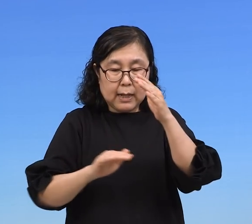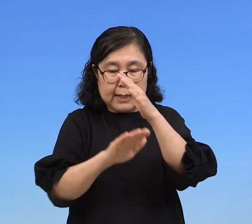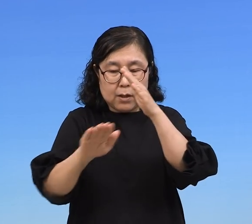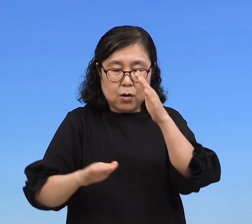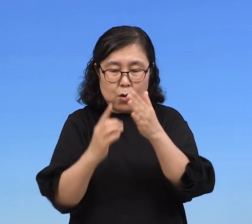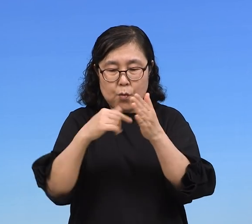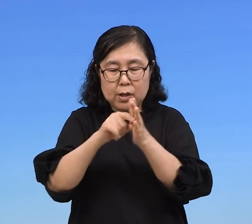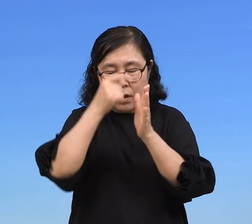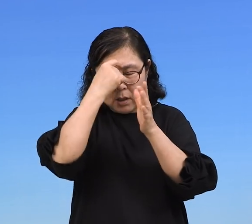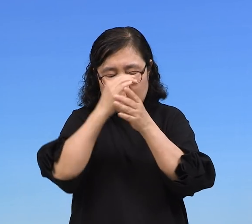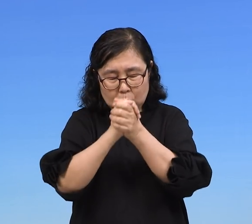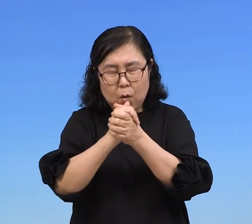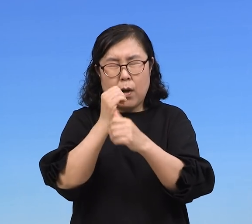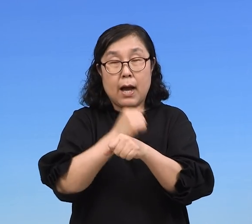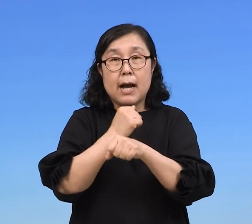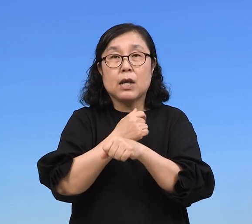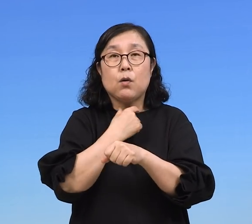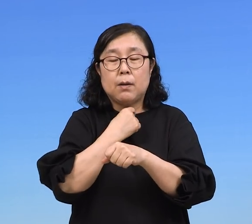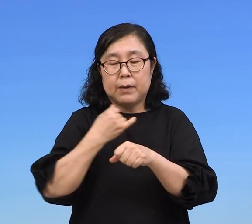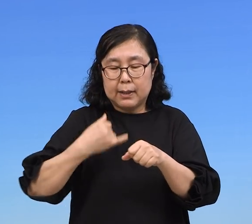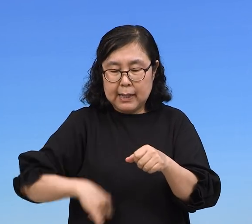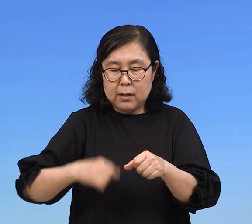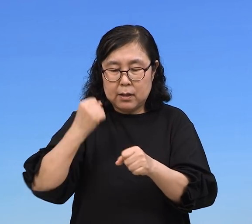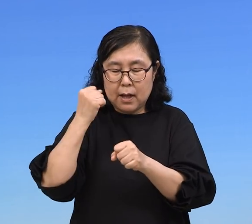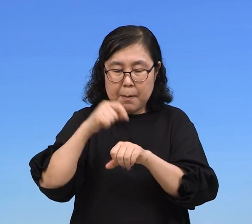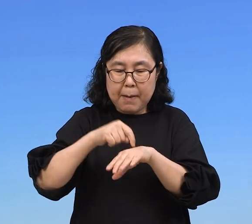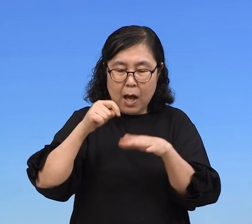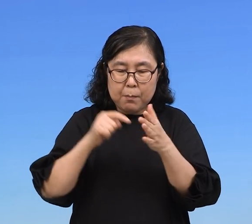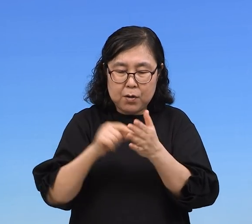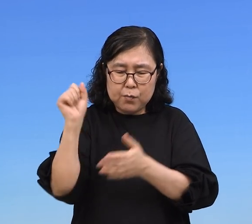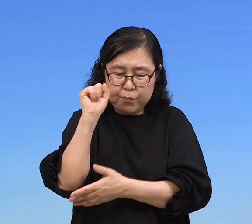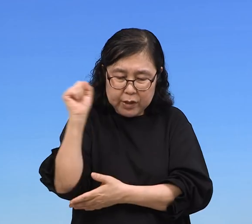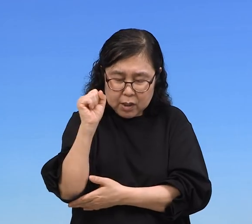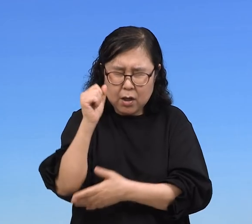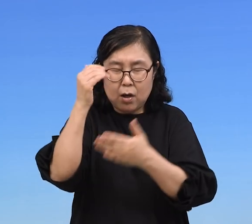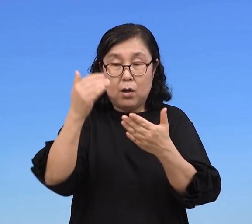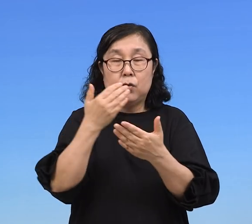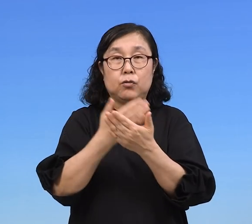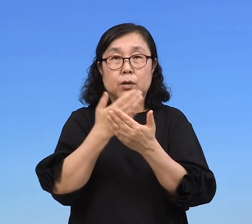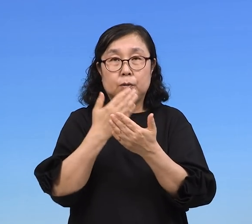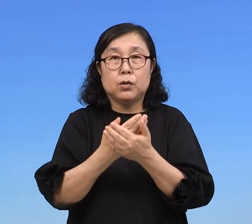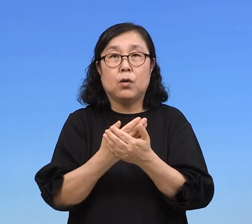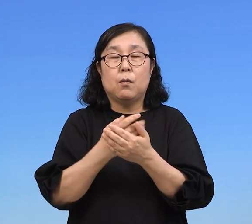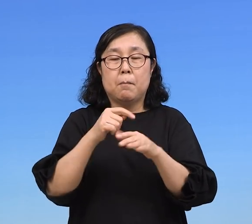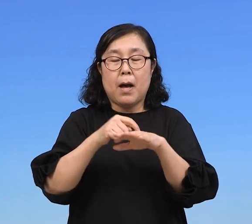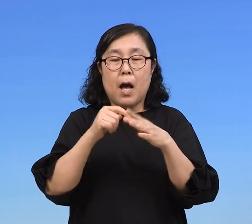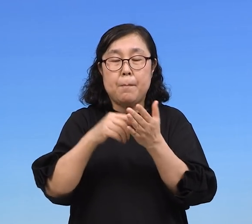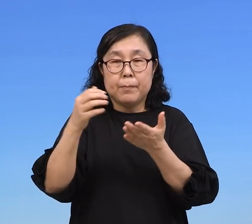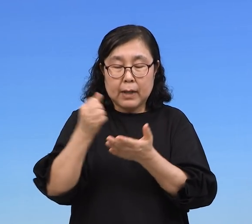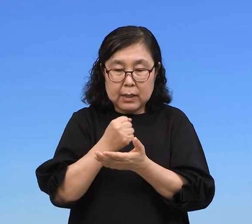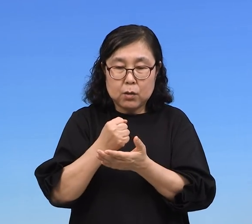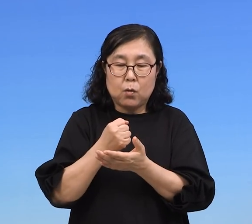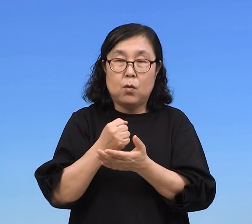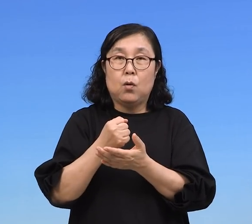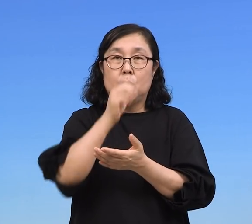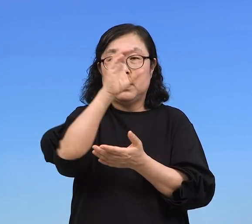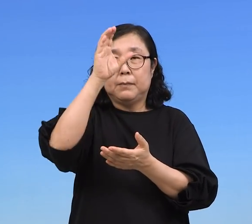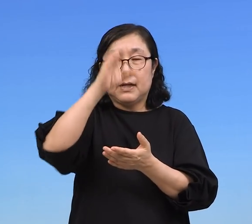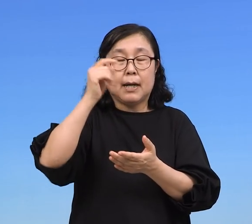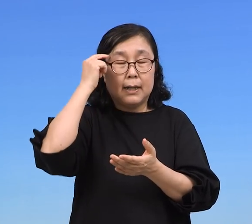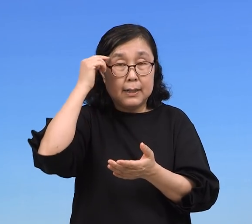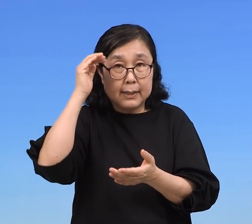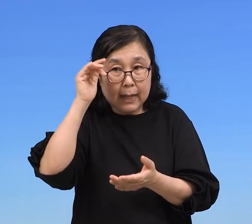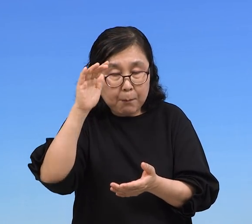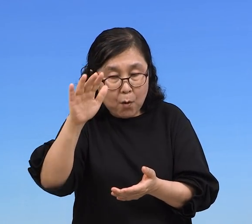위하여 기도하기 원합니다. 자녀들의 마음을 흔들어 주시기를 원합니다. 이런 마음을 가지고 우리 다시 한번